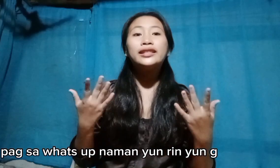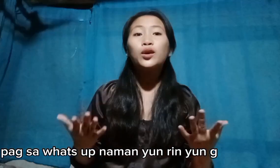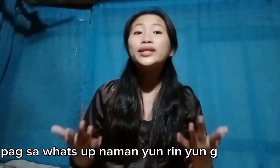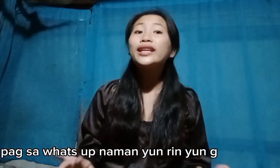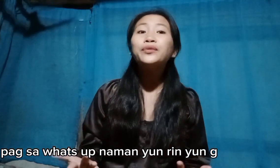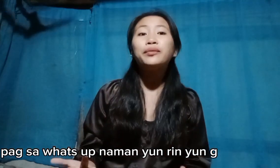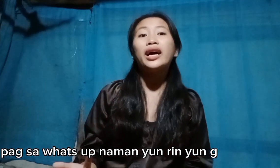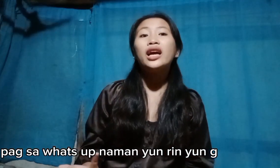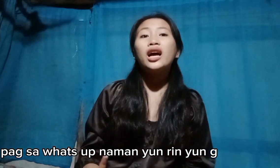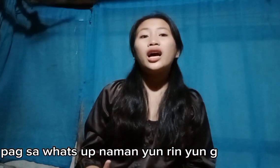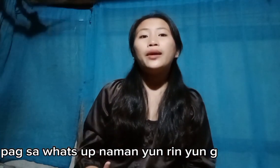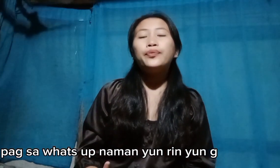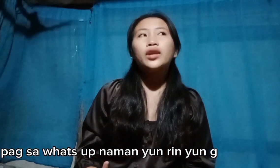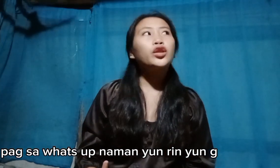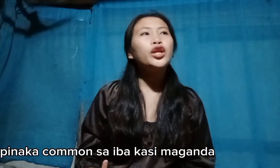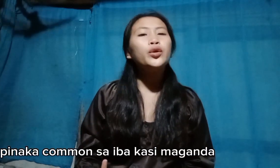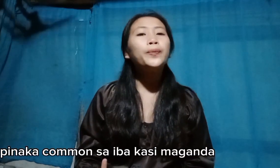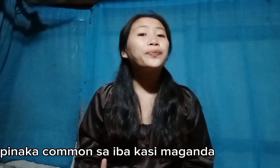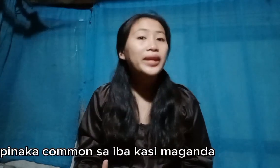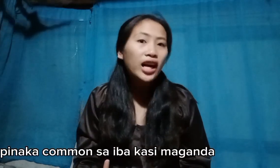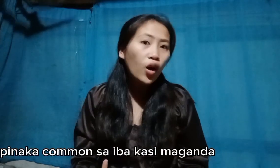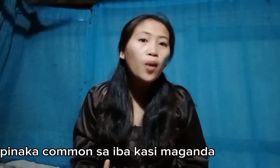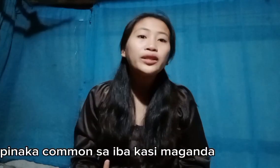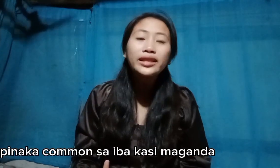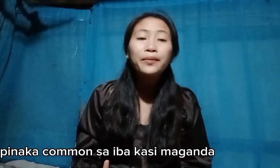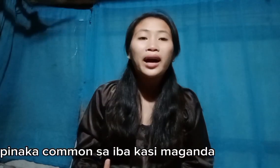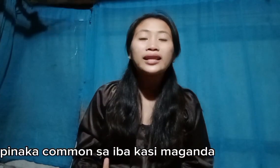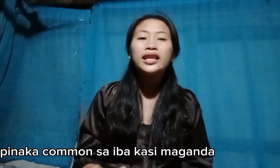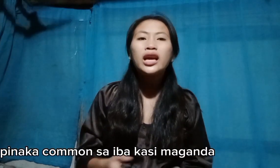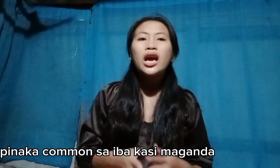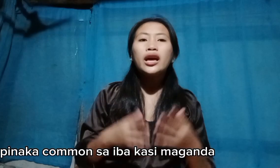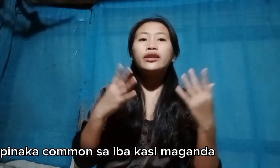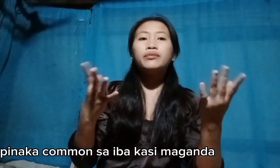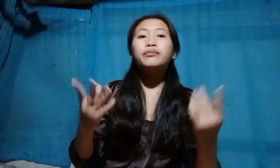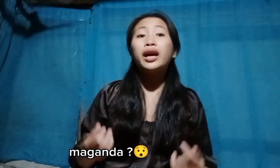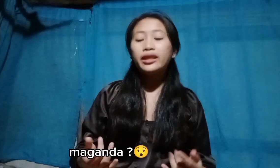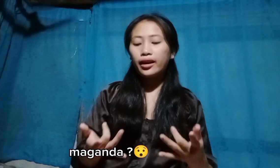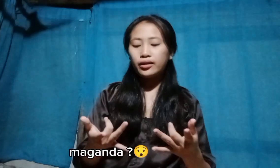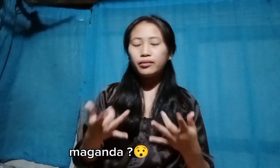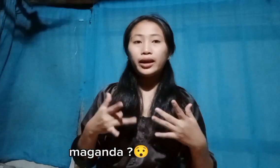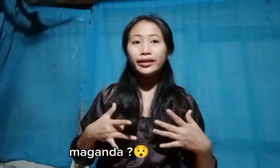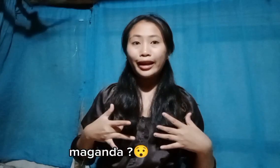So, what's up naman, ito rin yung pinaka-common sa iba kasi maganda. Maganda.